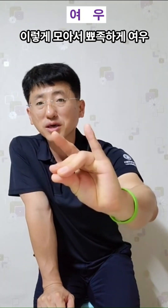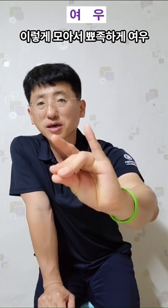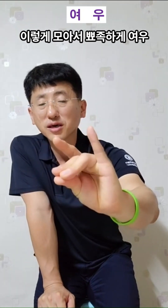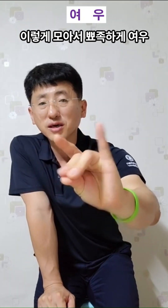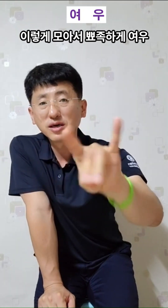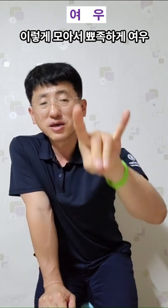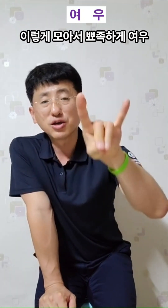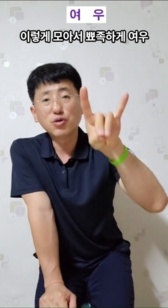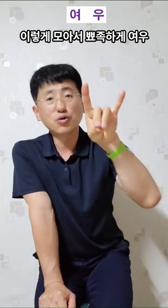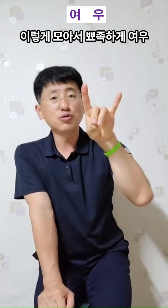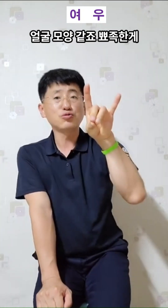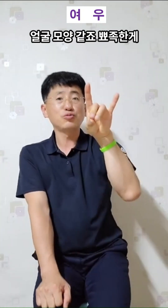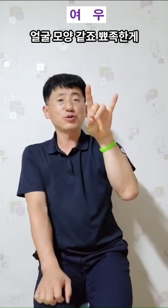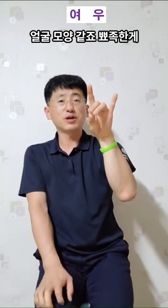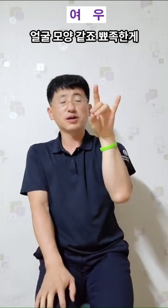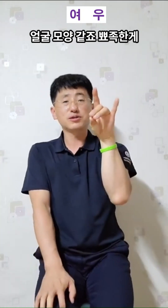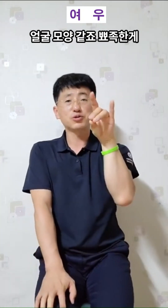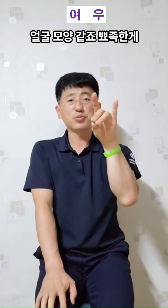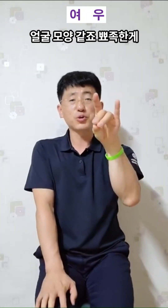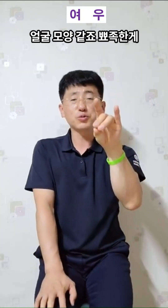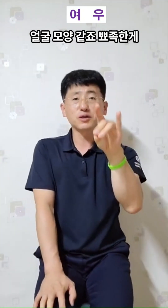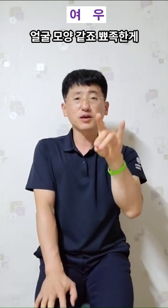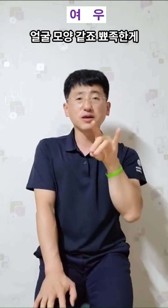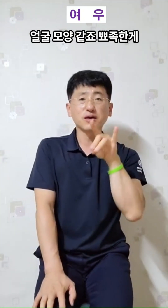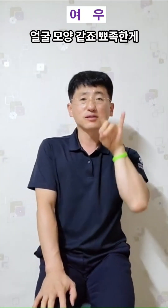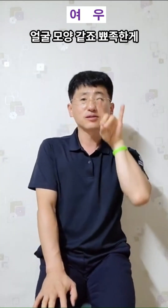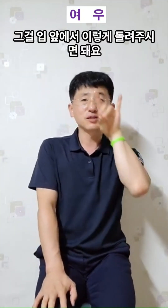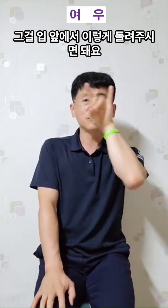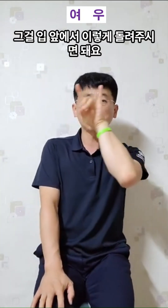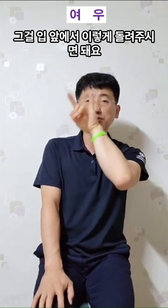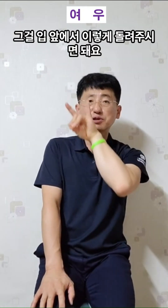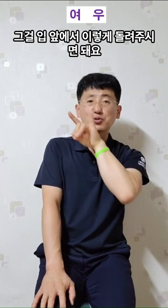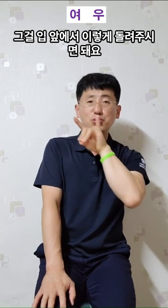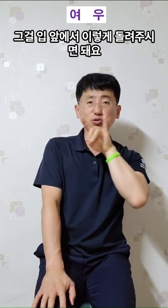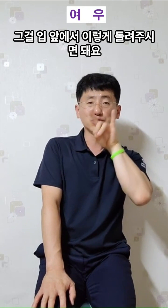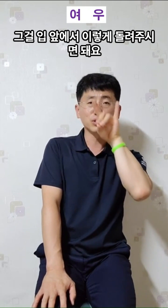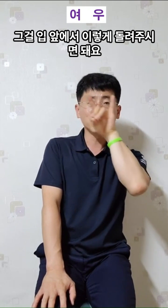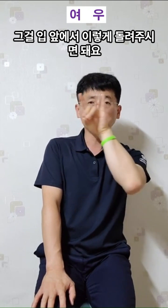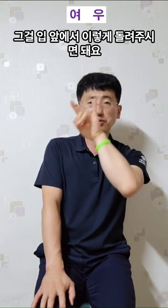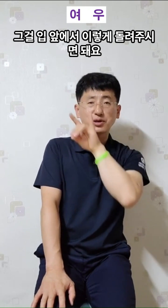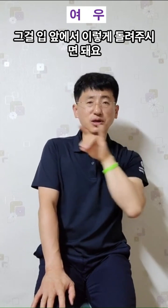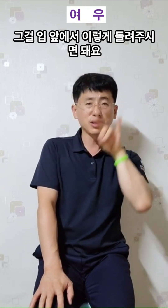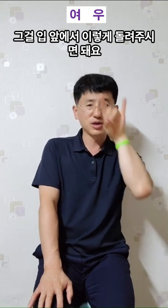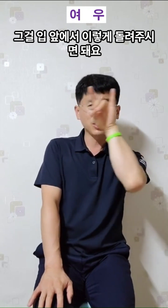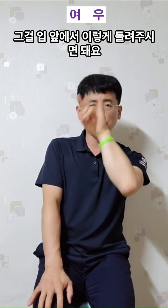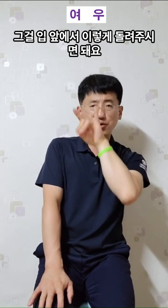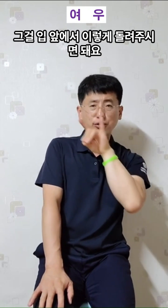뾰족하게, 여우 얼굴 모양 같죠? 좀 뾰족한 게, 그걸 입 앞에서 이렇게 돌려주시면 돼요. 이야,